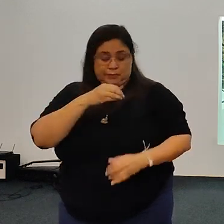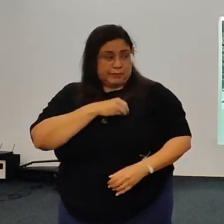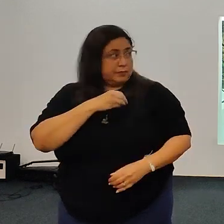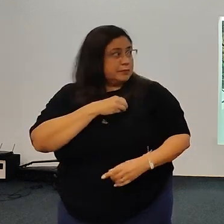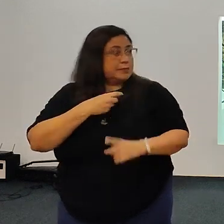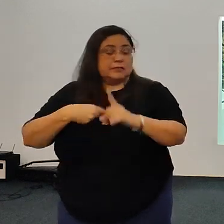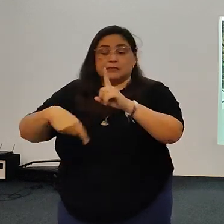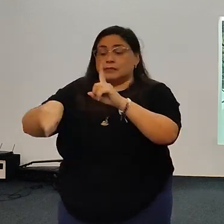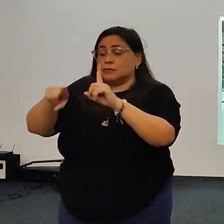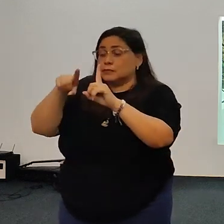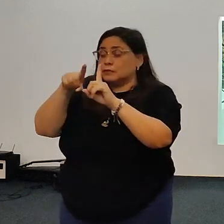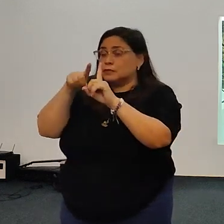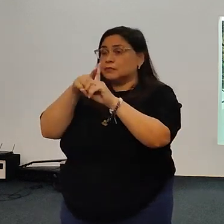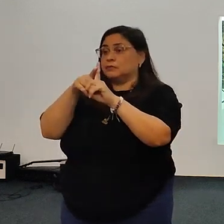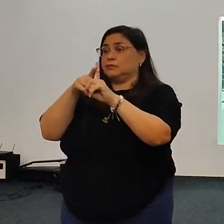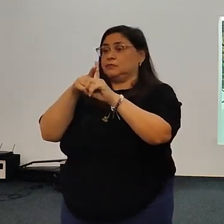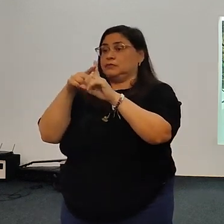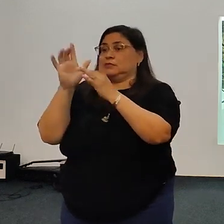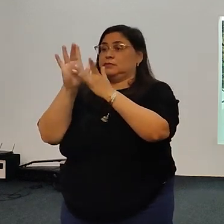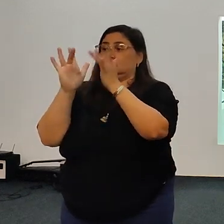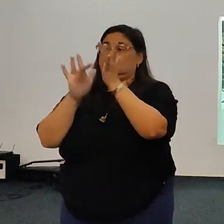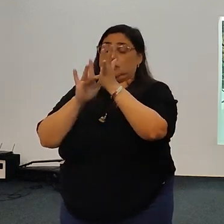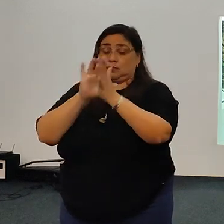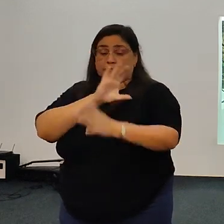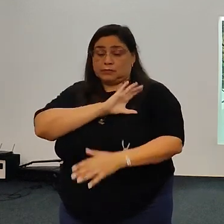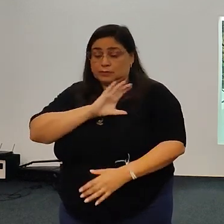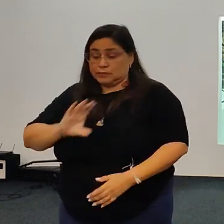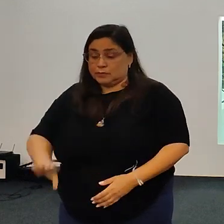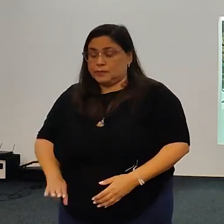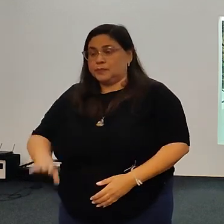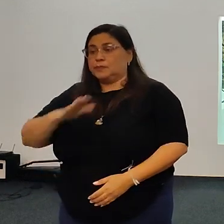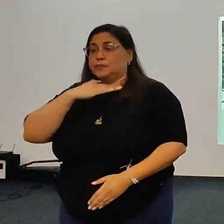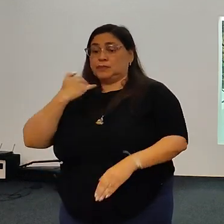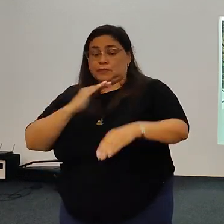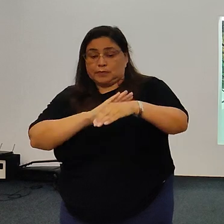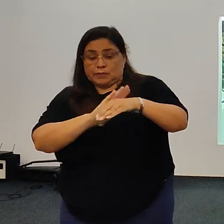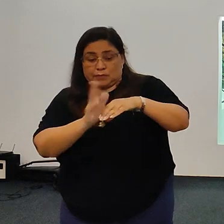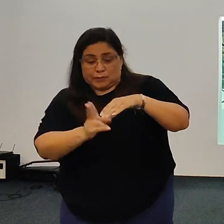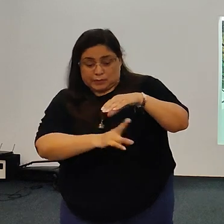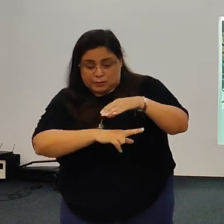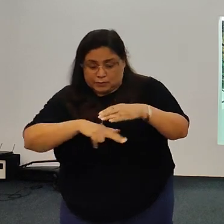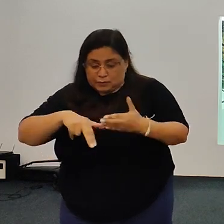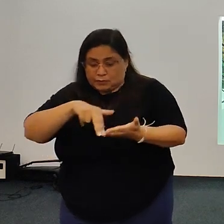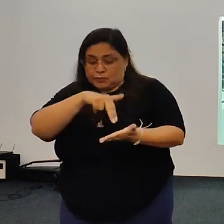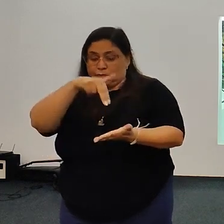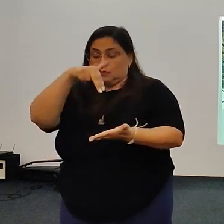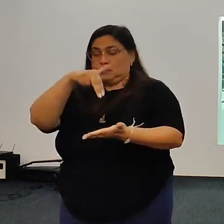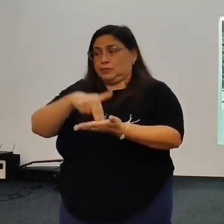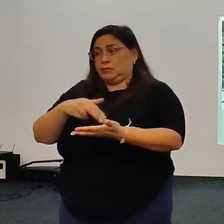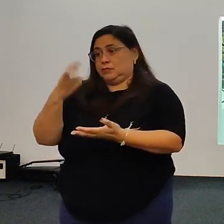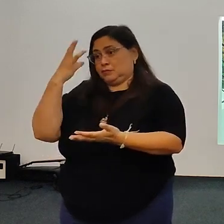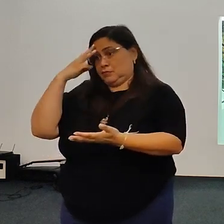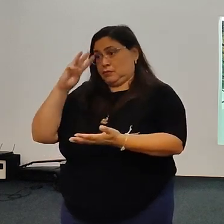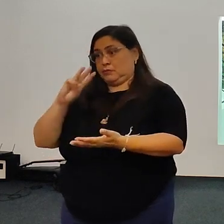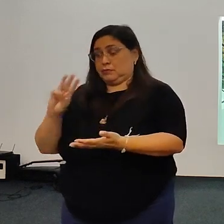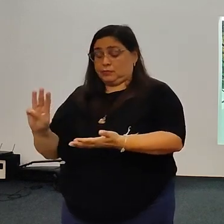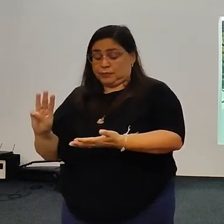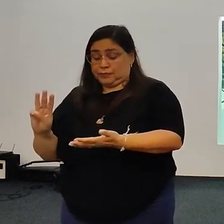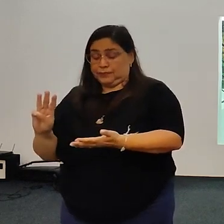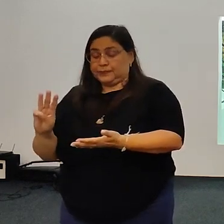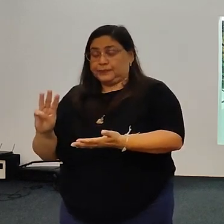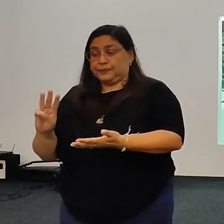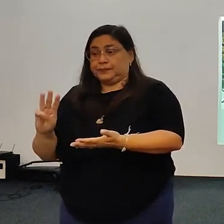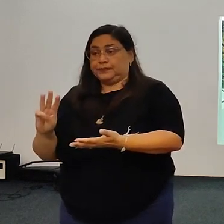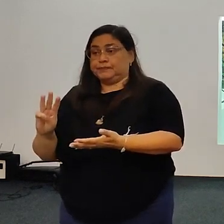na cruz do Calvário quando Cristo morreu e quando ele ressuscitou ao terceiro dia, literalmente falando. Então isso